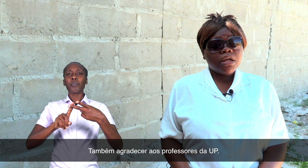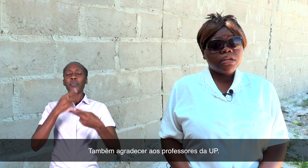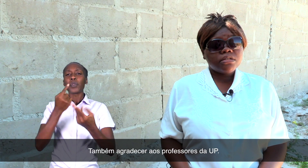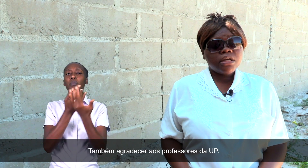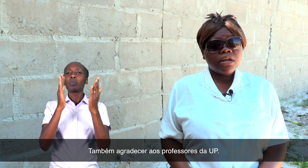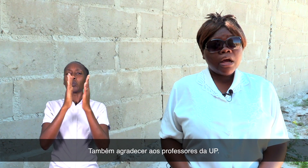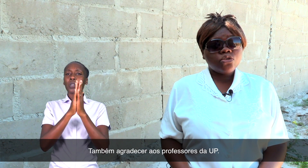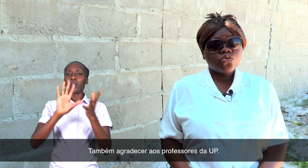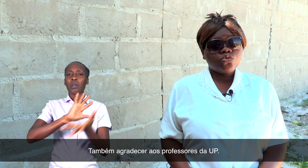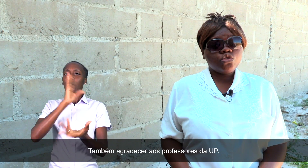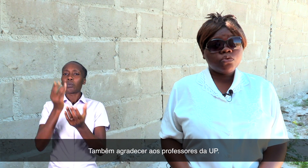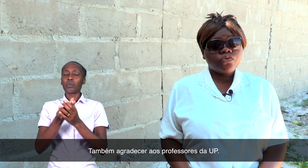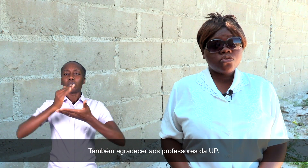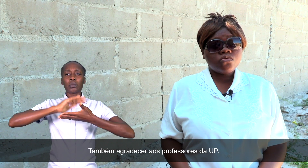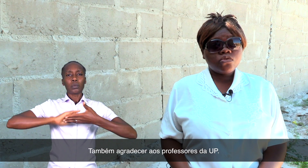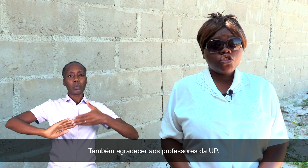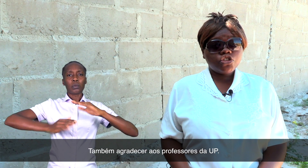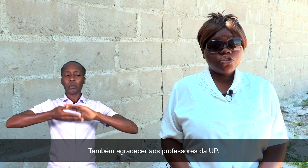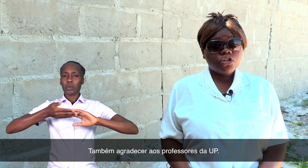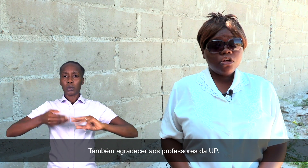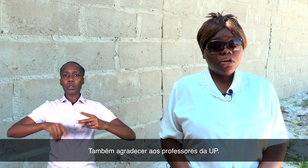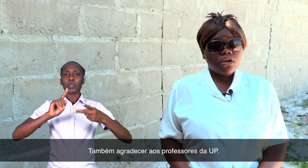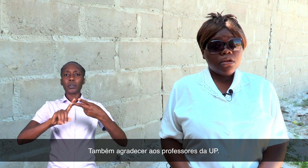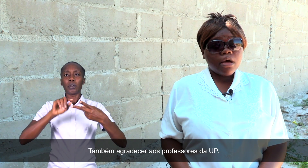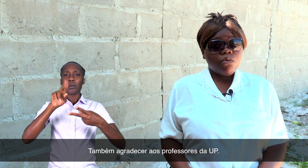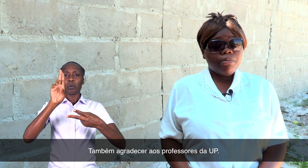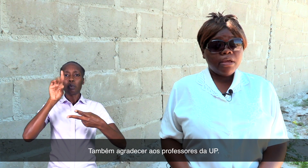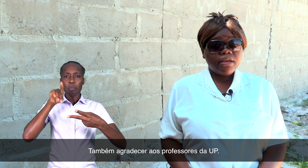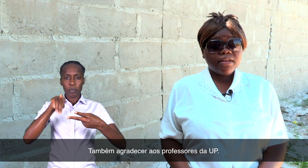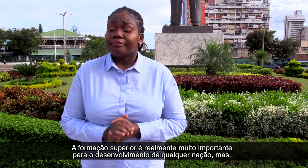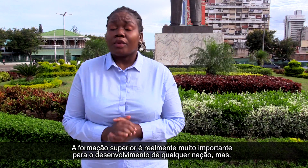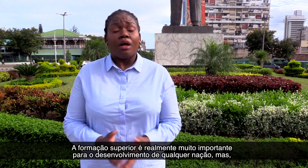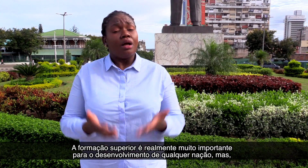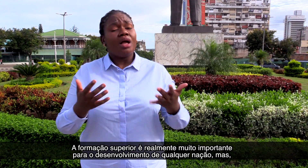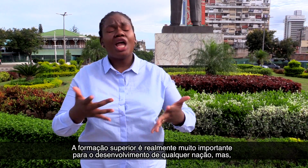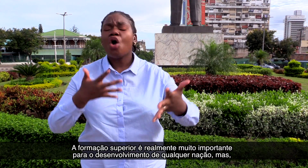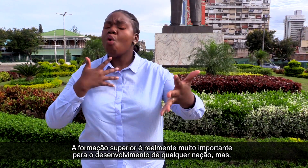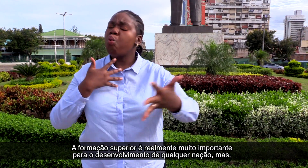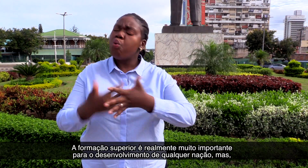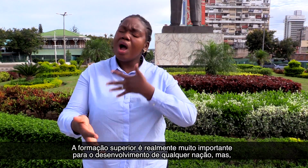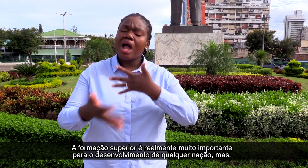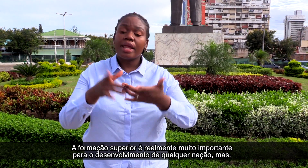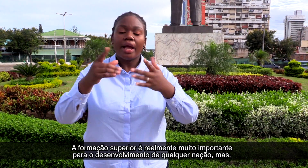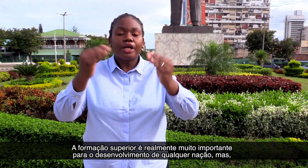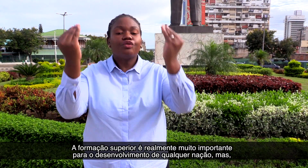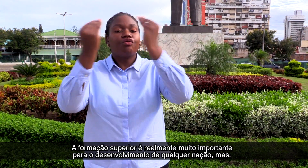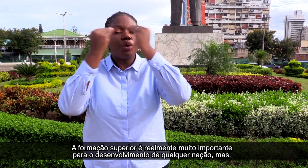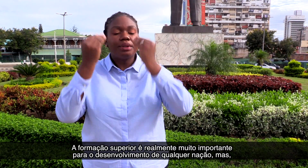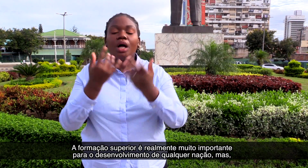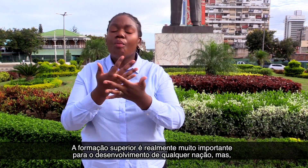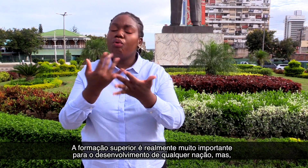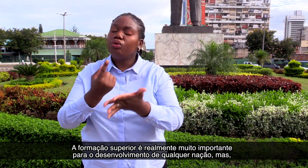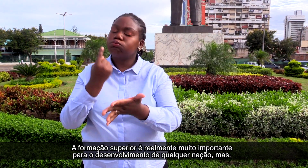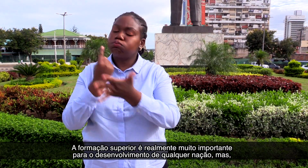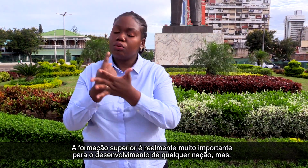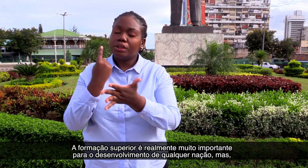também agradecer a todos os professores da UPI. A formação superior é realmente muito importante